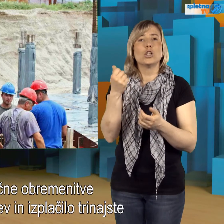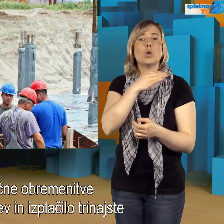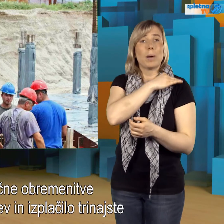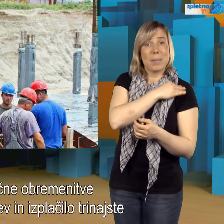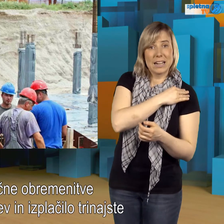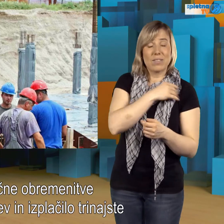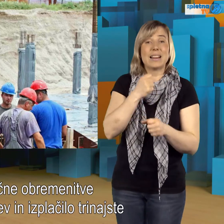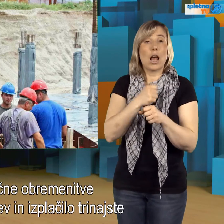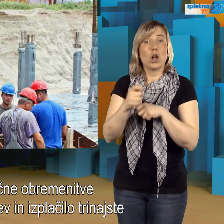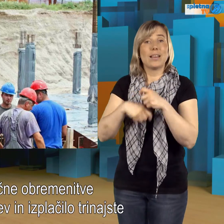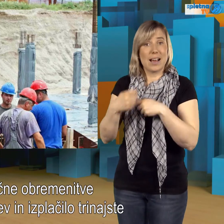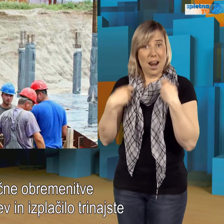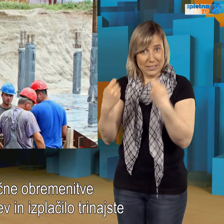13. in 14. plače.